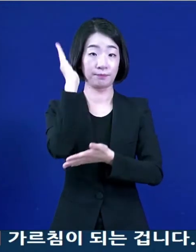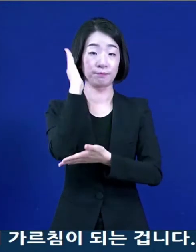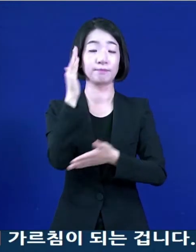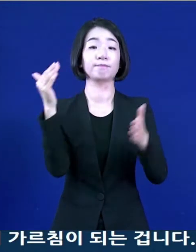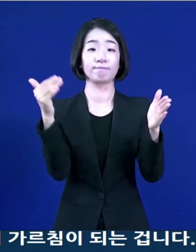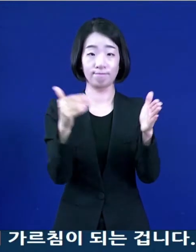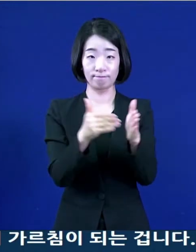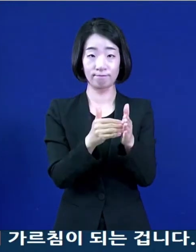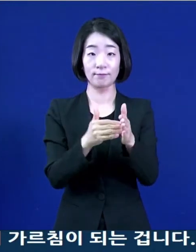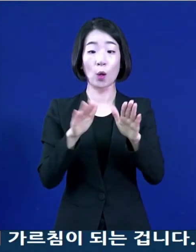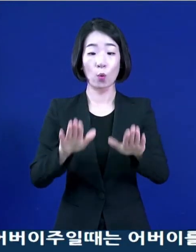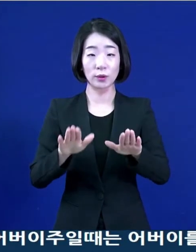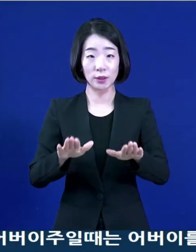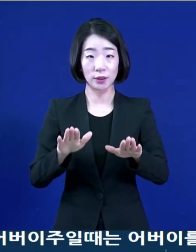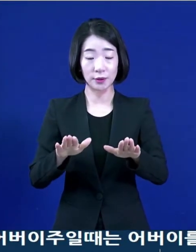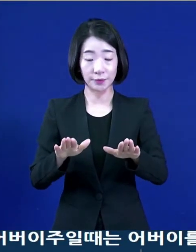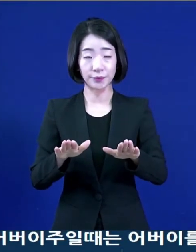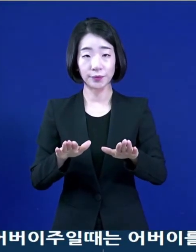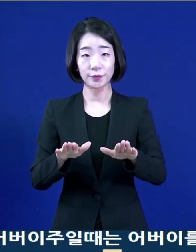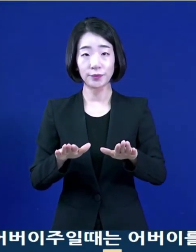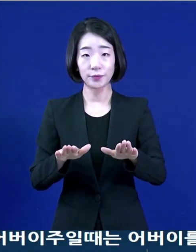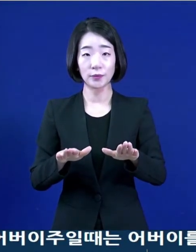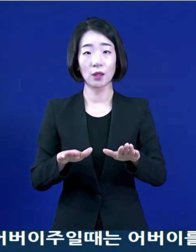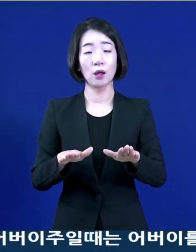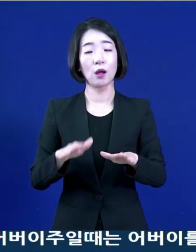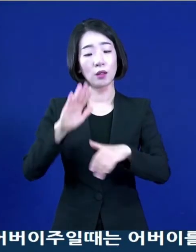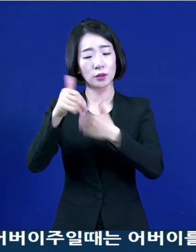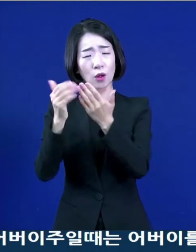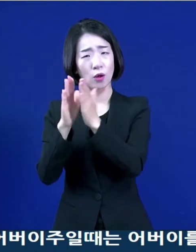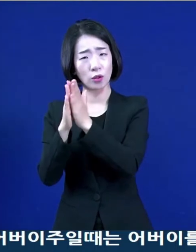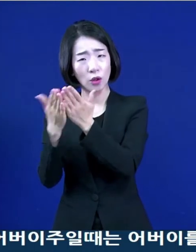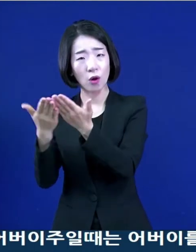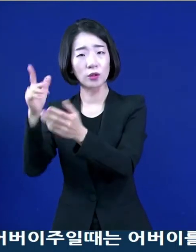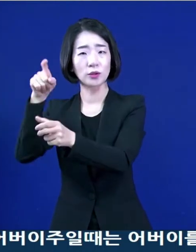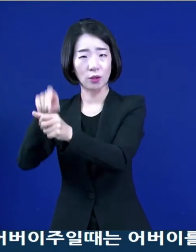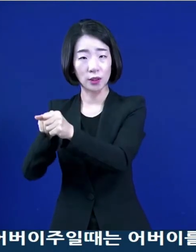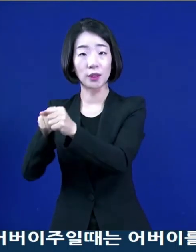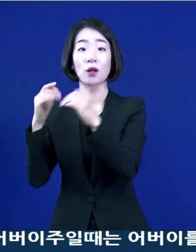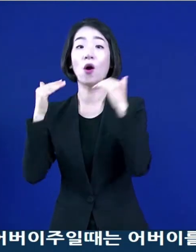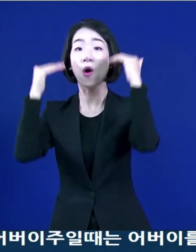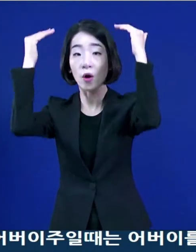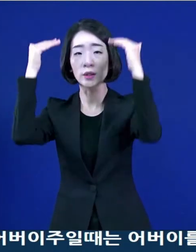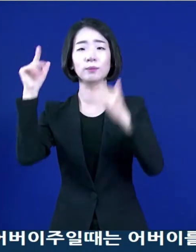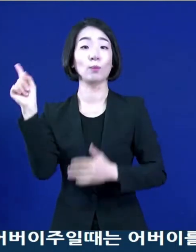어른의 관점에서 어떻게 하면 정말 성경이 말하는 어른이 될 수 있을까,